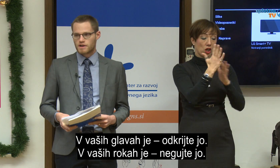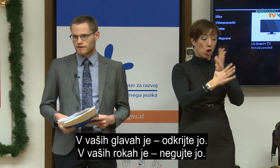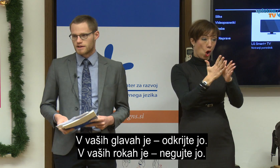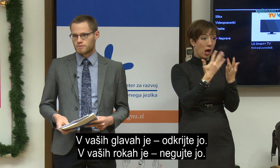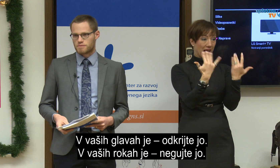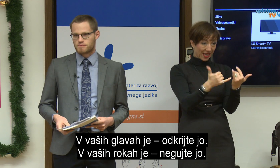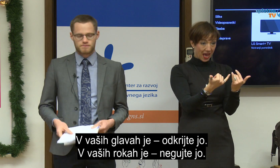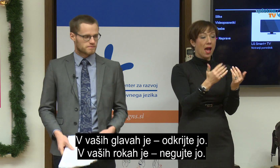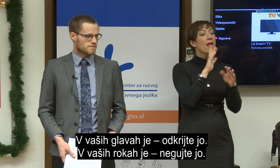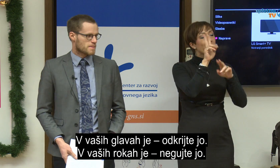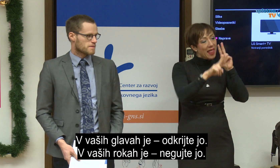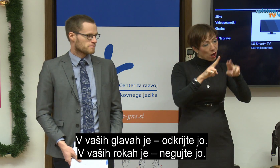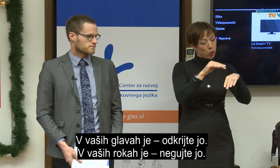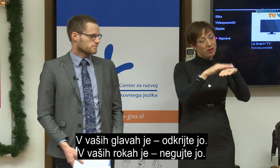Hvala lepa.